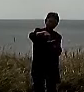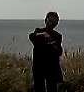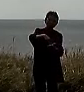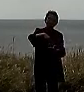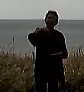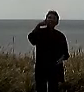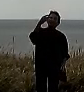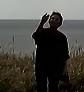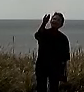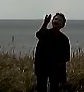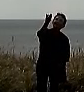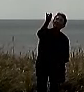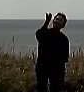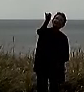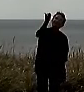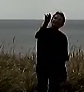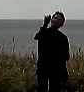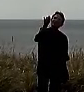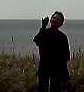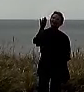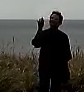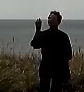あなたは昔の